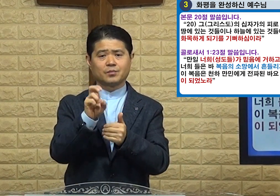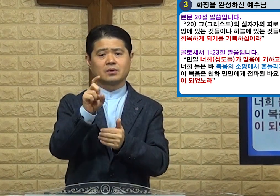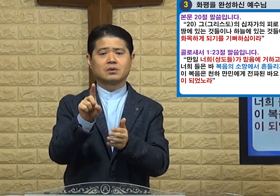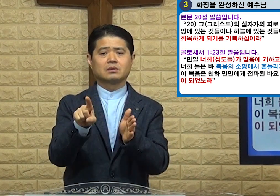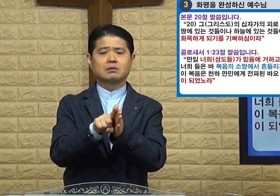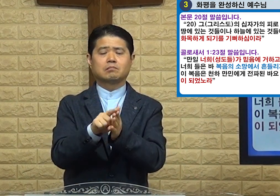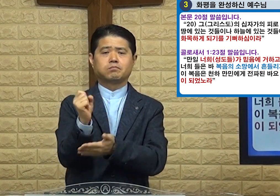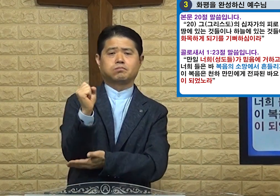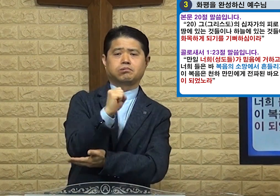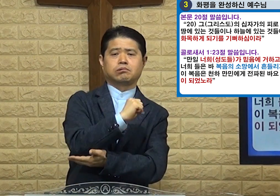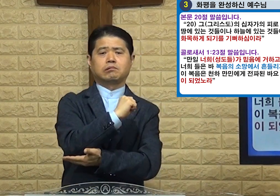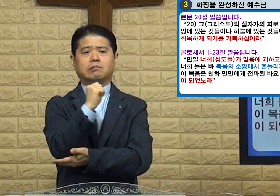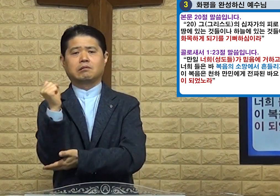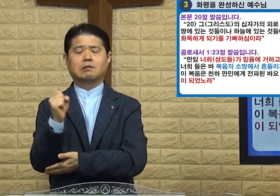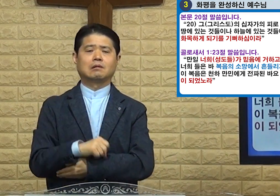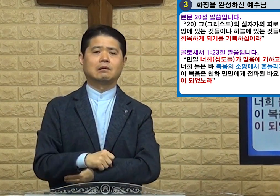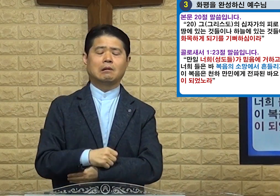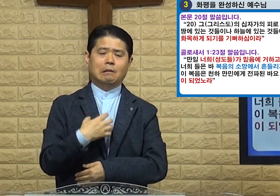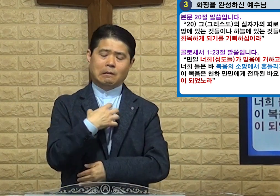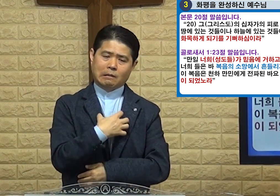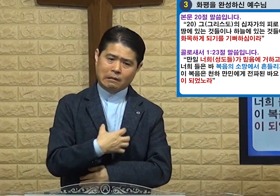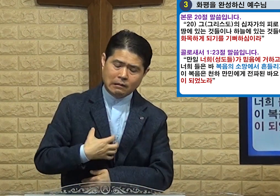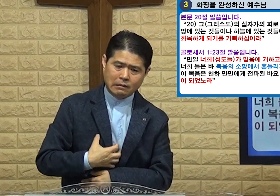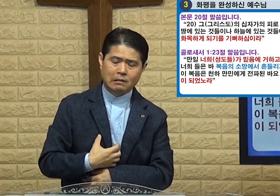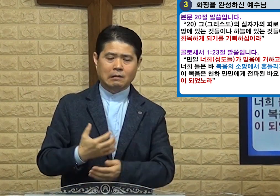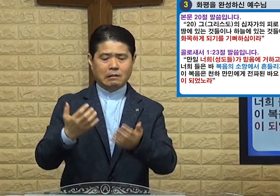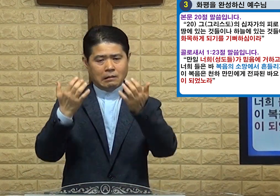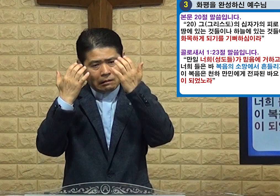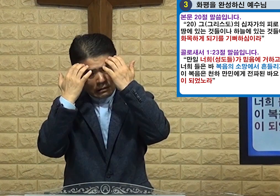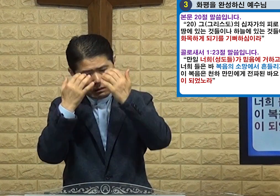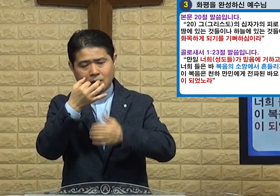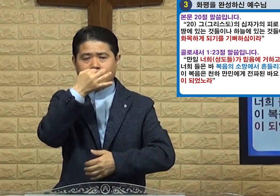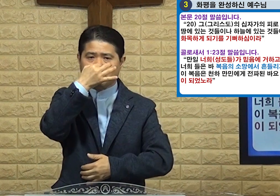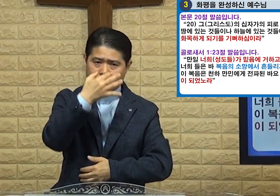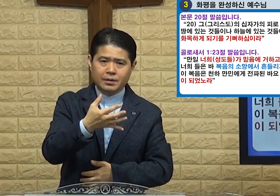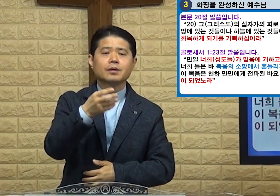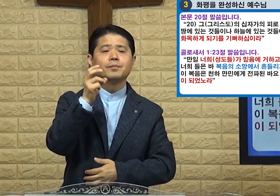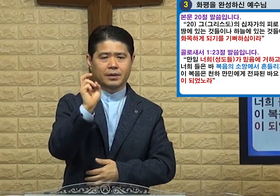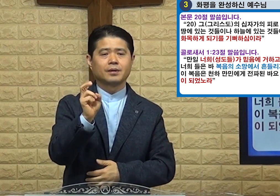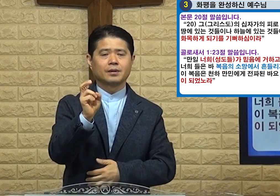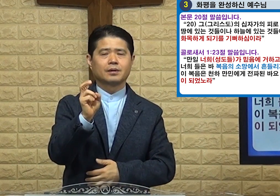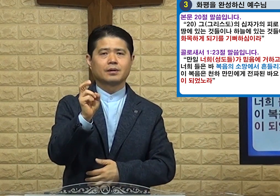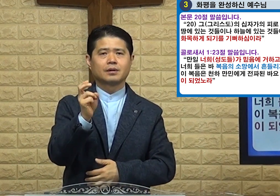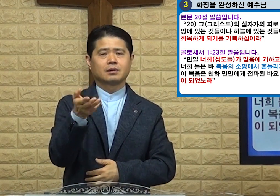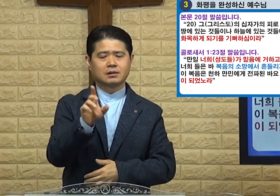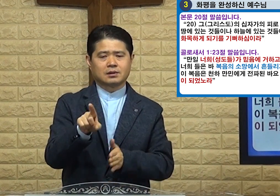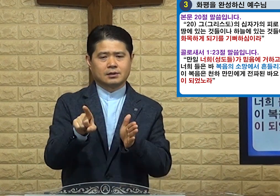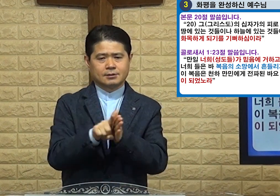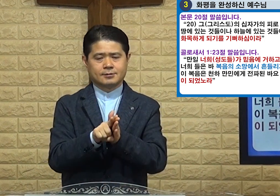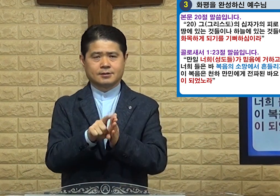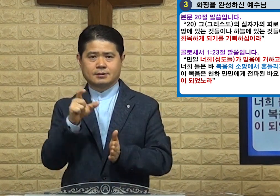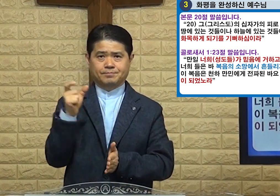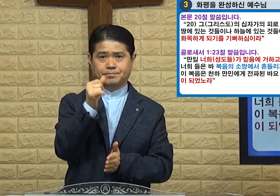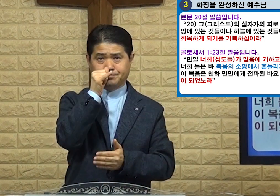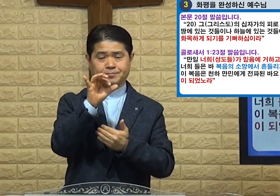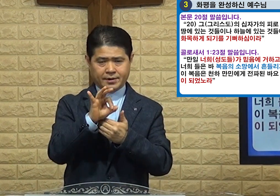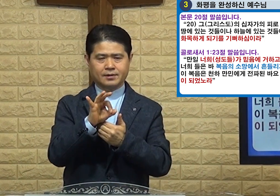믿음이 없다면 우리의 신앙이 흔들리고 괴로워하며 고난받으며 더 힘들 것입니다. 그렇지만 우리가